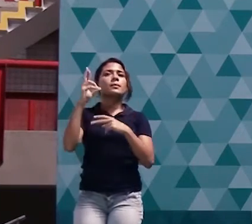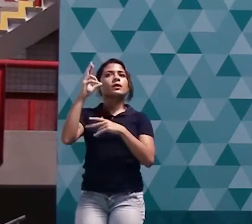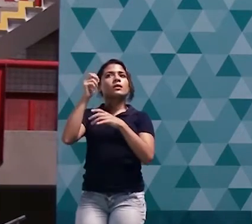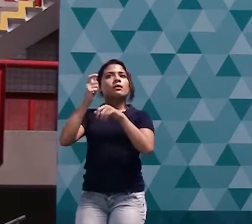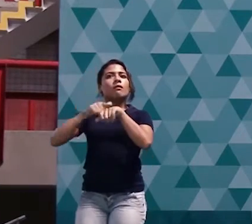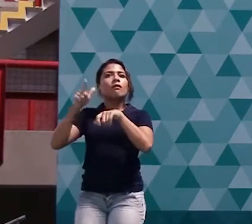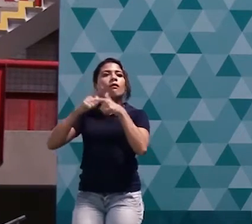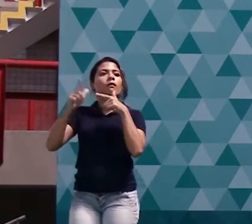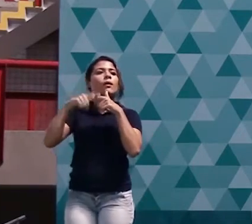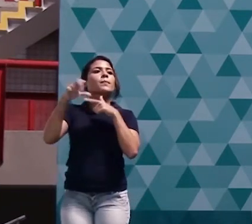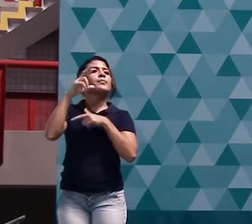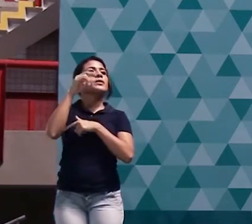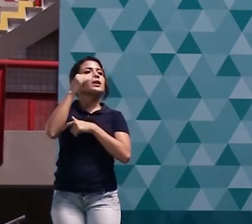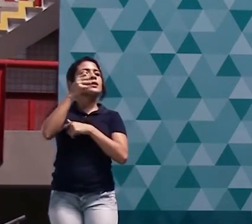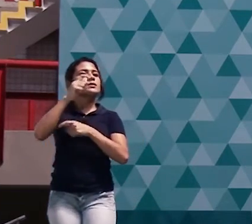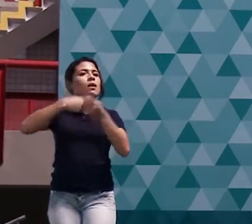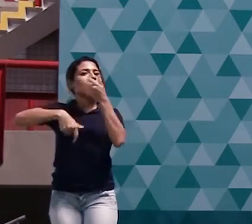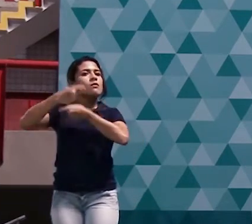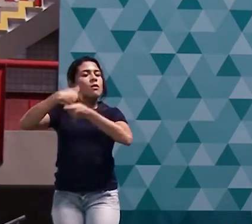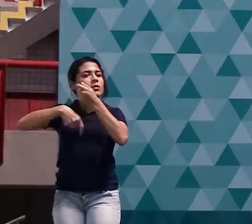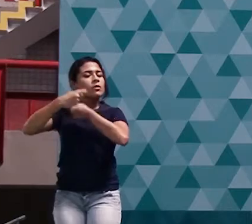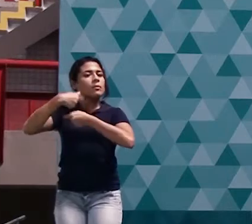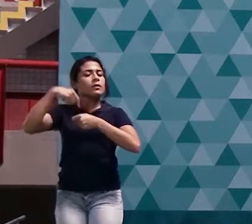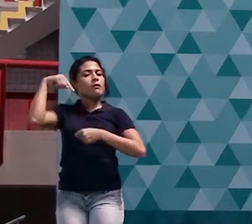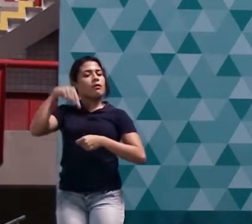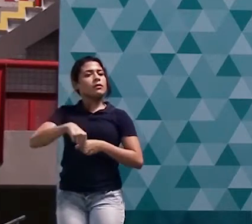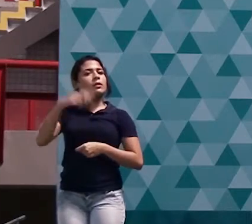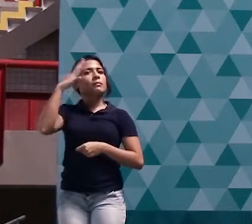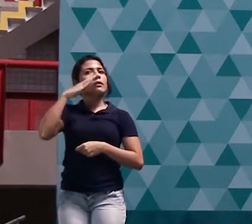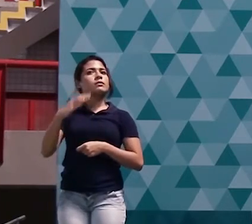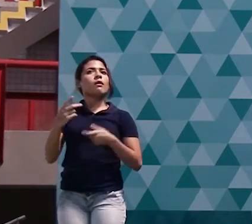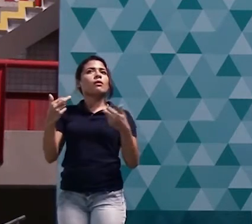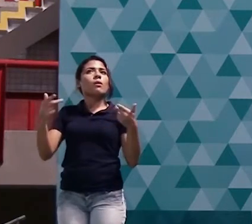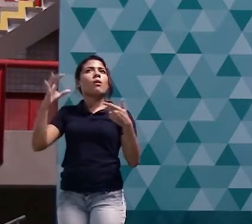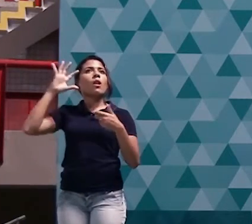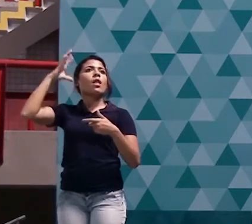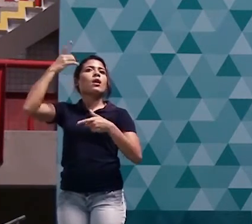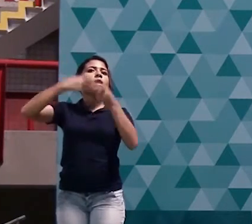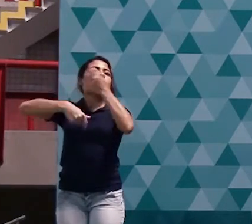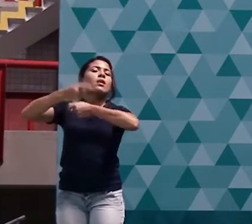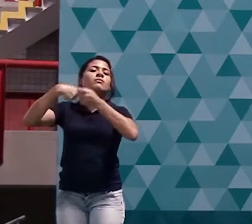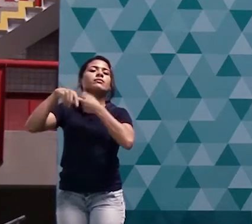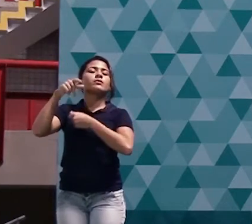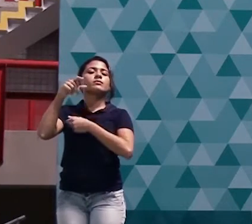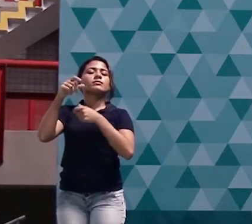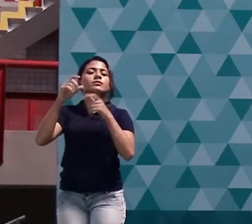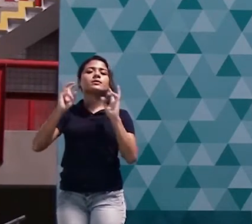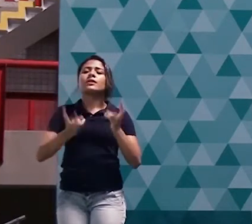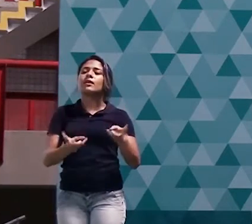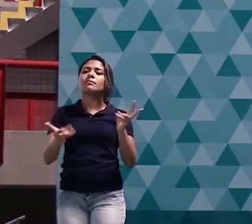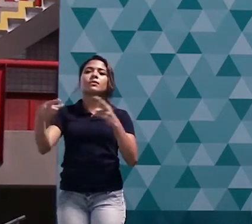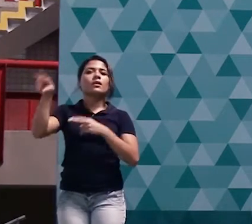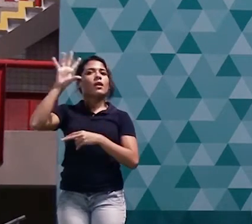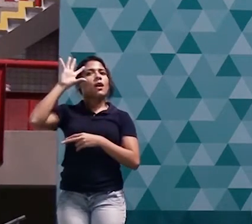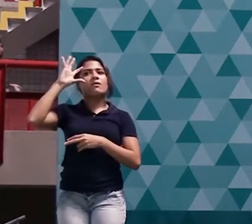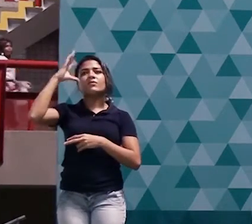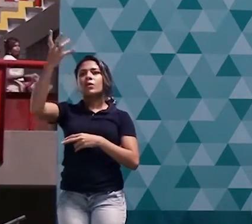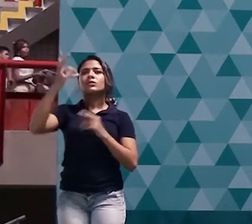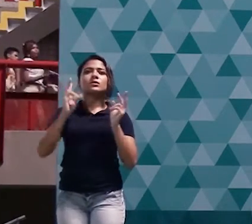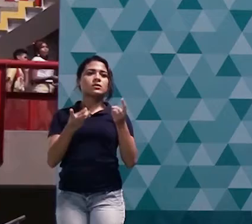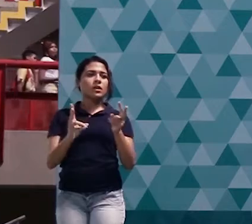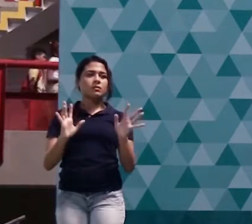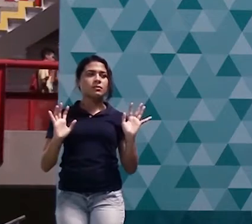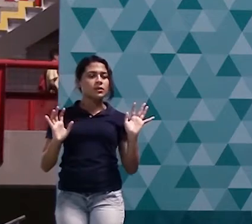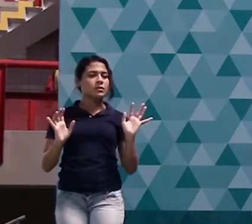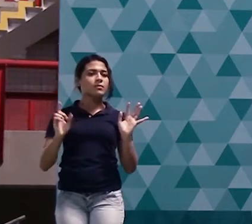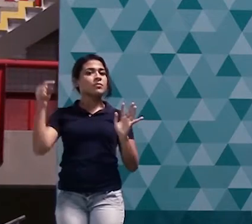aumento de imposto tiver revolta, a história do Brasil é uma revolta eterna. Meu filho, infelizmente no Brasil nunca teve uma